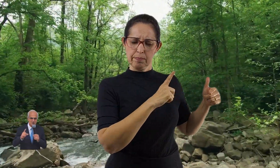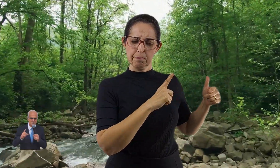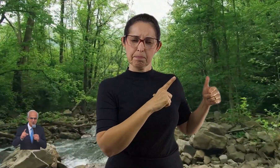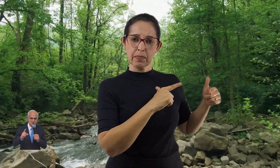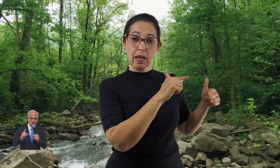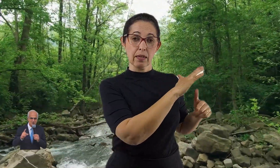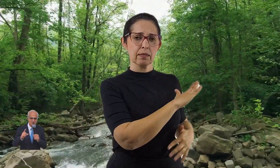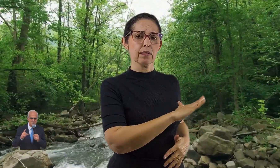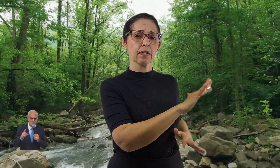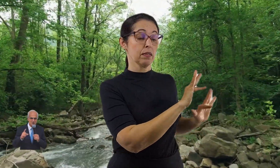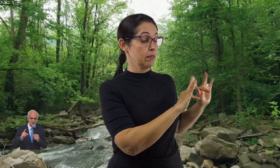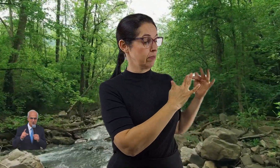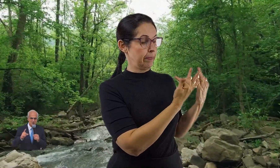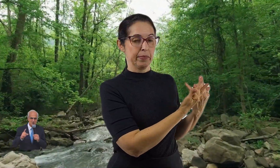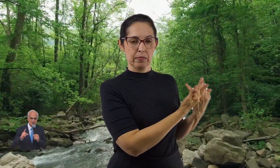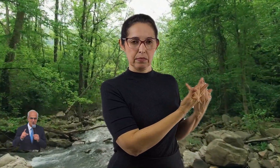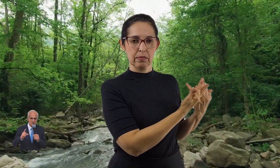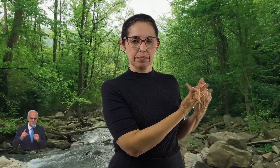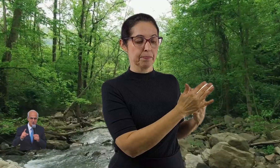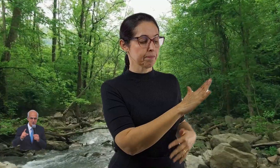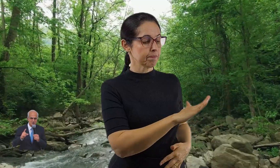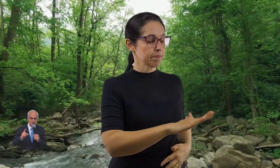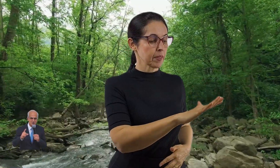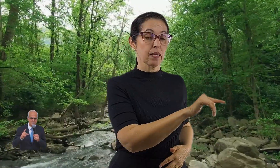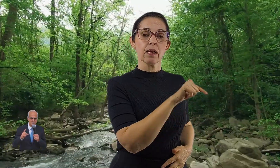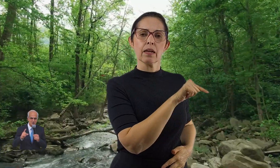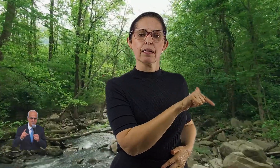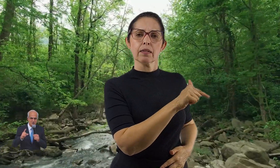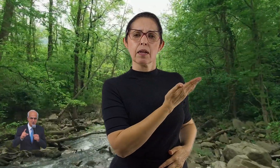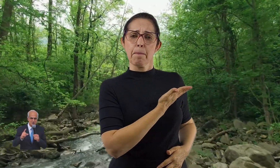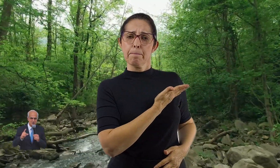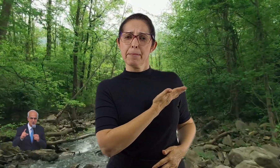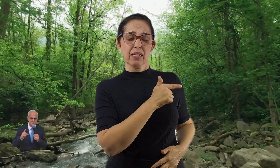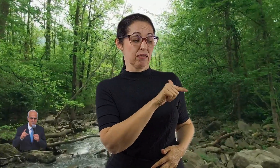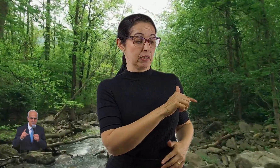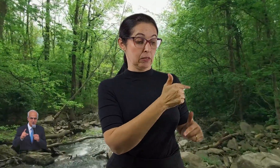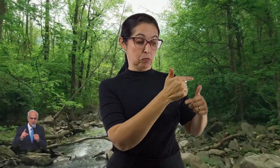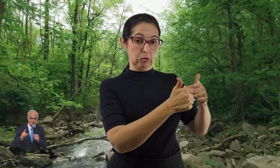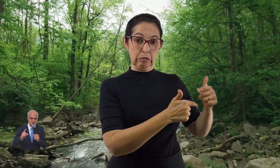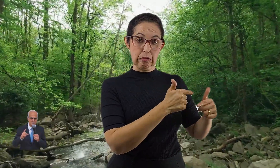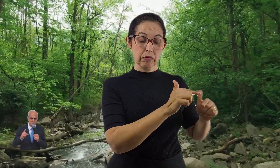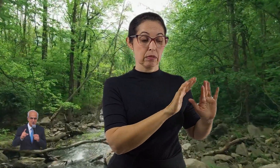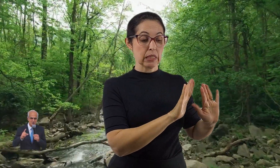Lutas no meio da família, lutas no meio dos seus amigos,